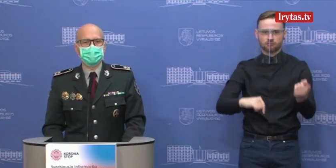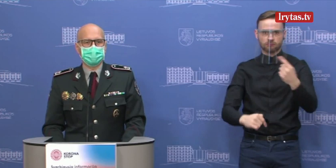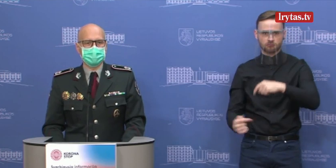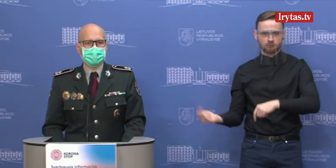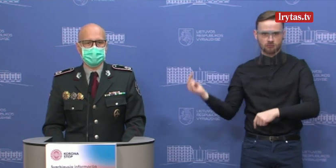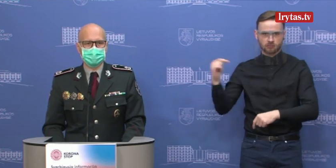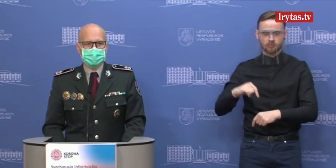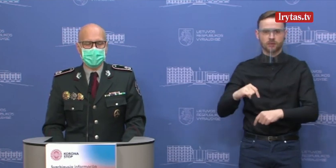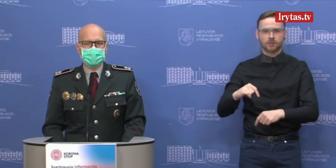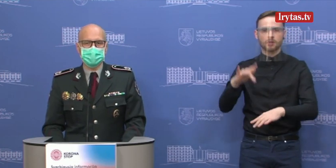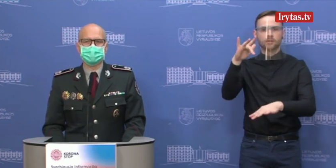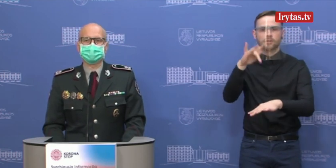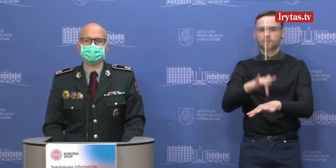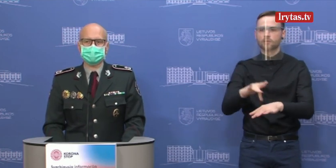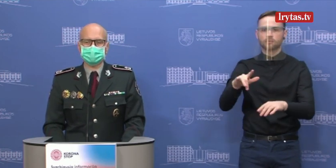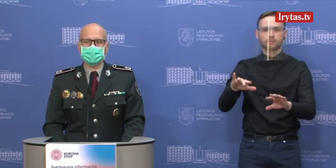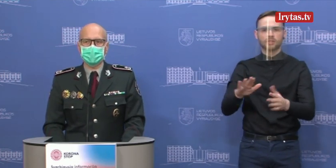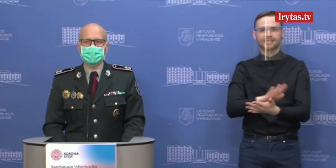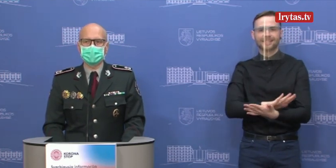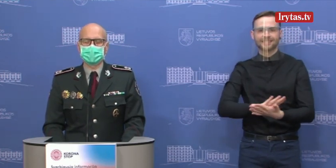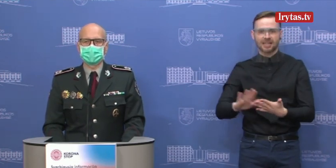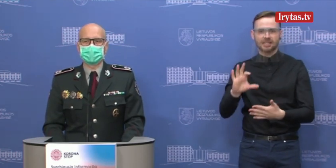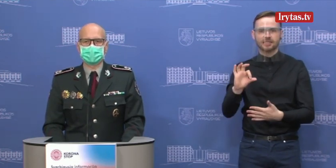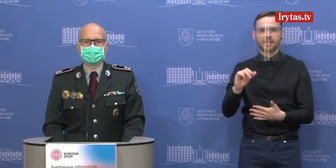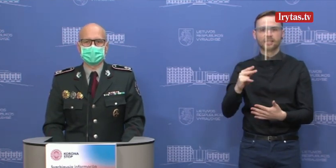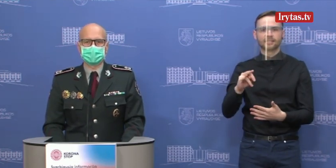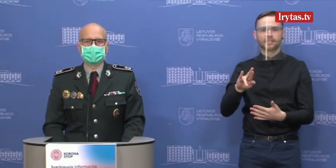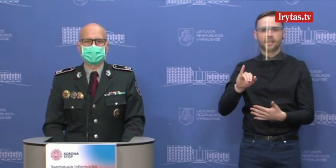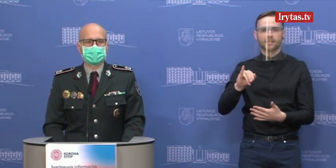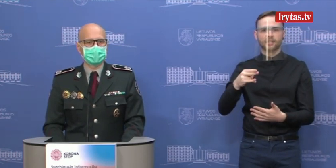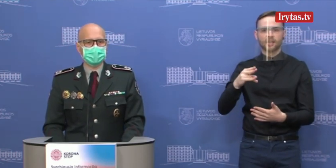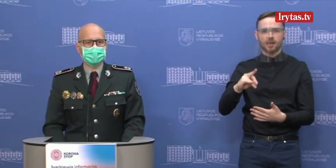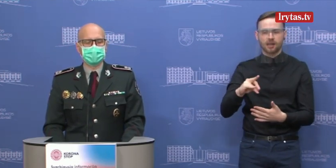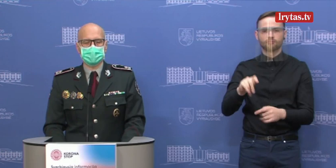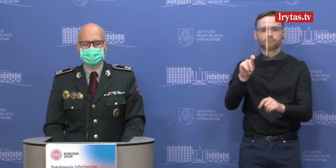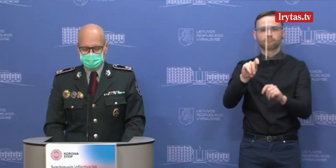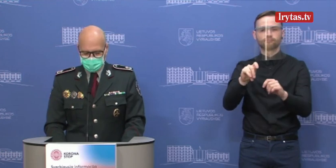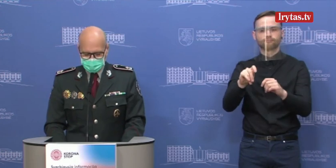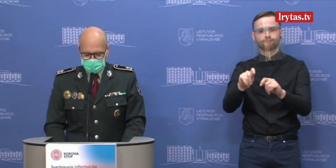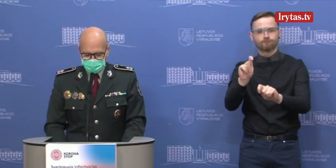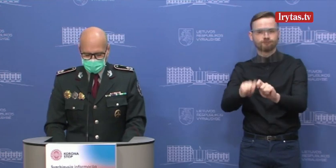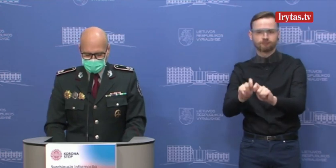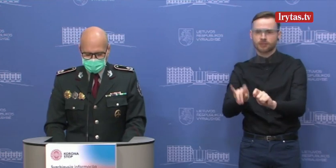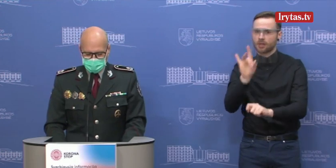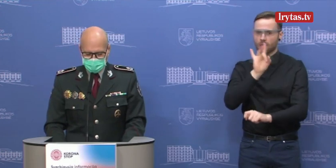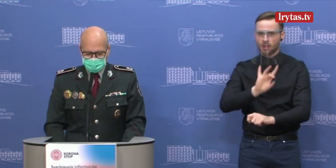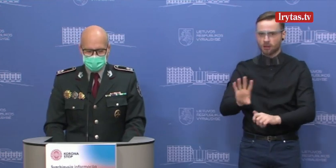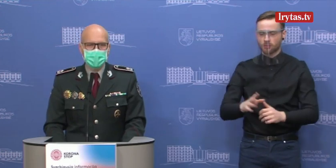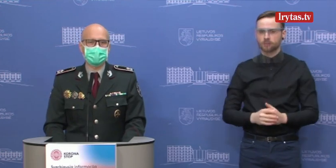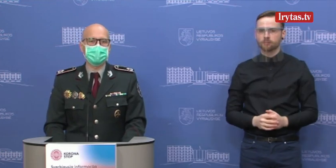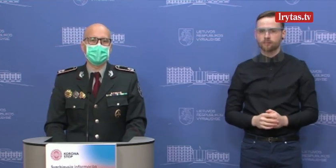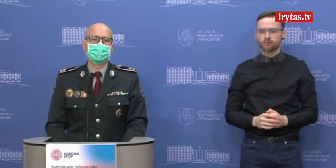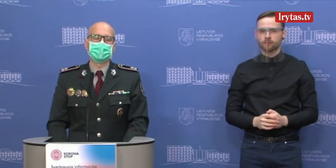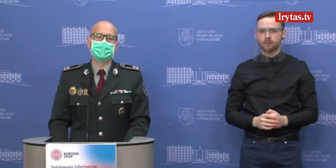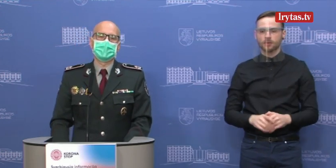sanitarinio patikrinimo procedūros nebus taikomos ir tik tai tos procedūros bus taikomos